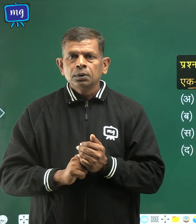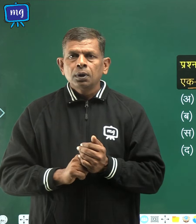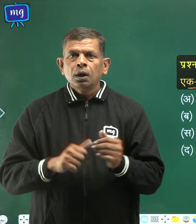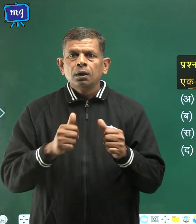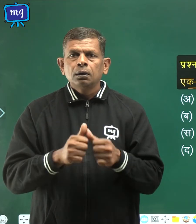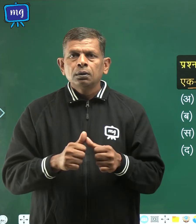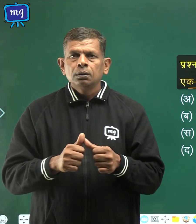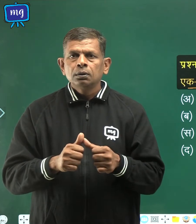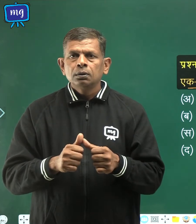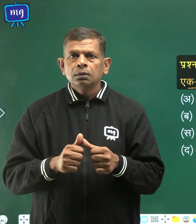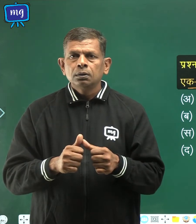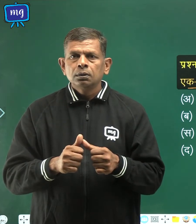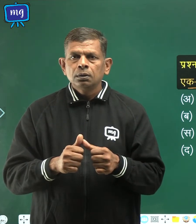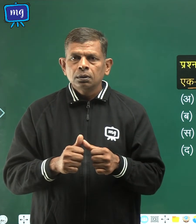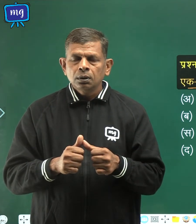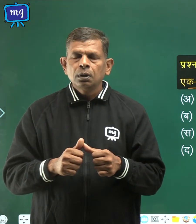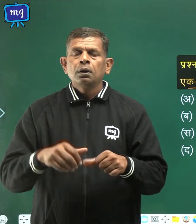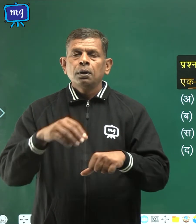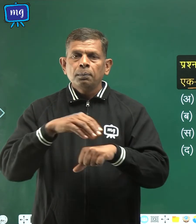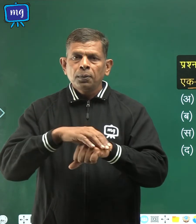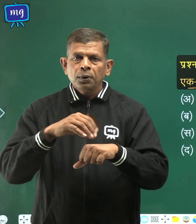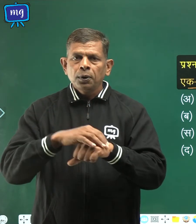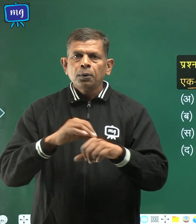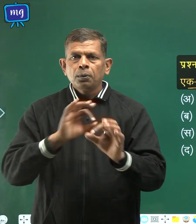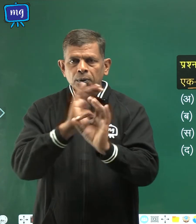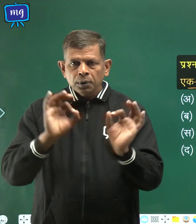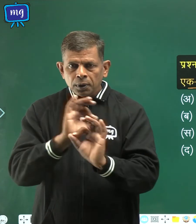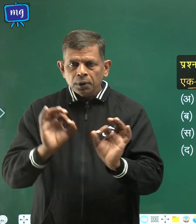अ, मिट्टी को तैयार करना।